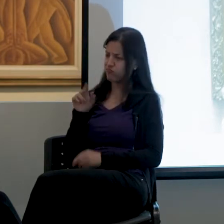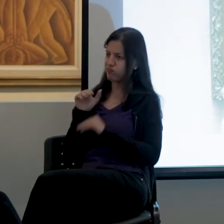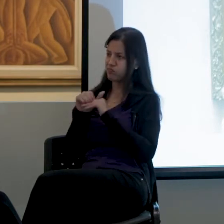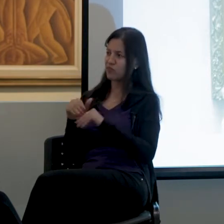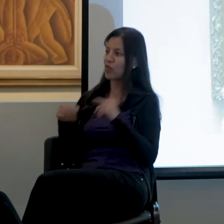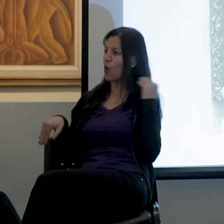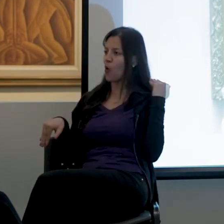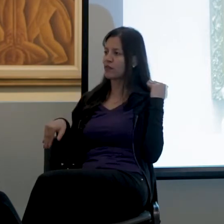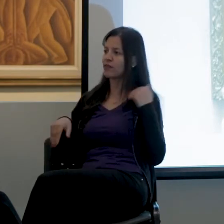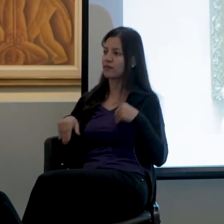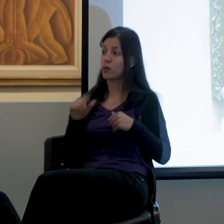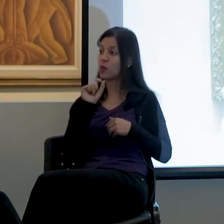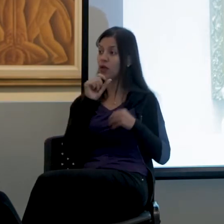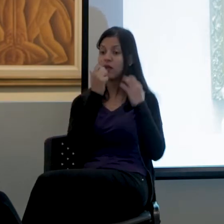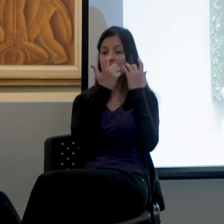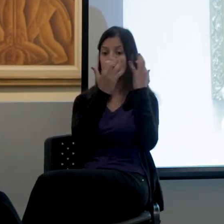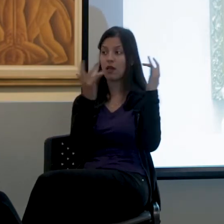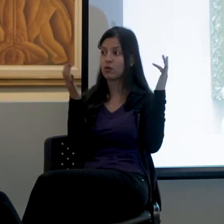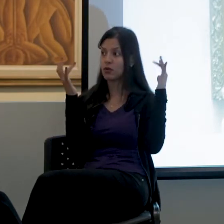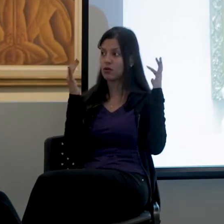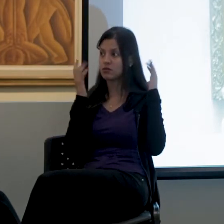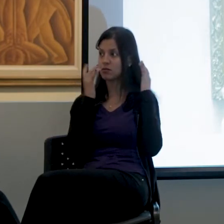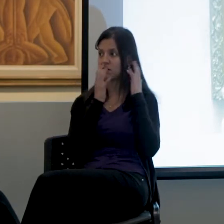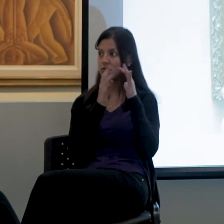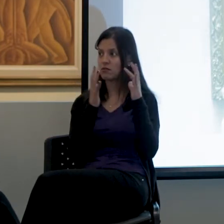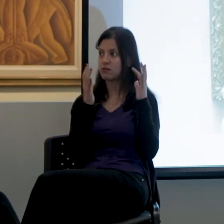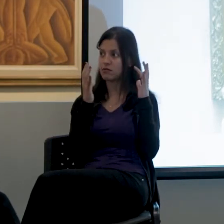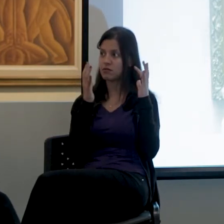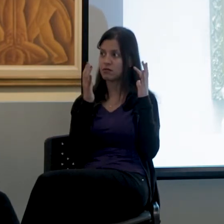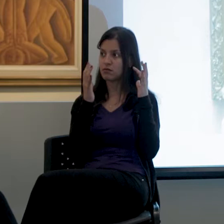né? A natureza